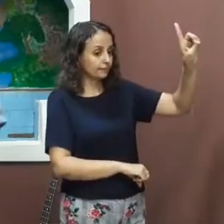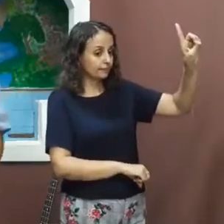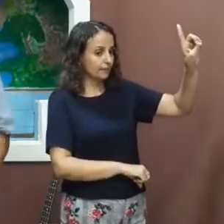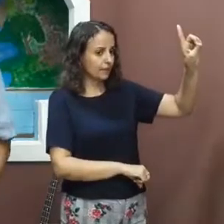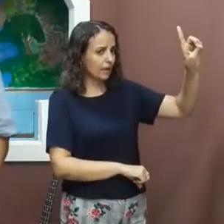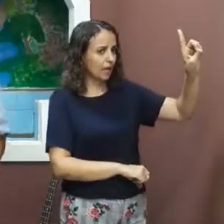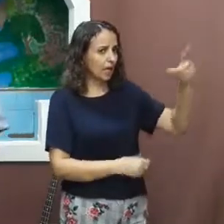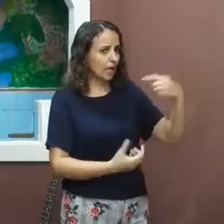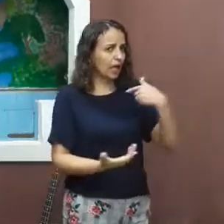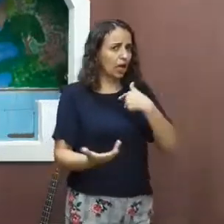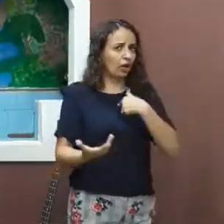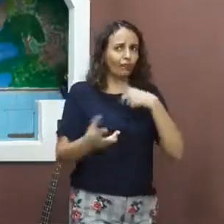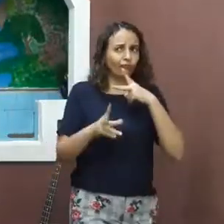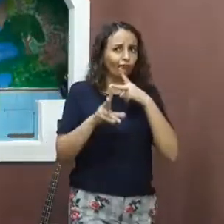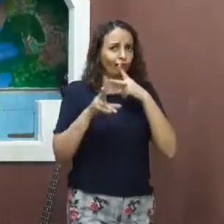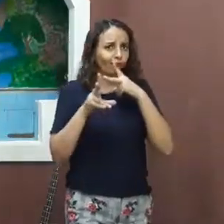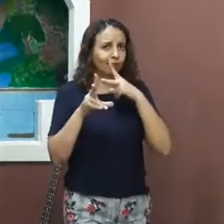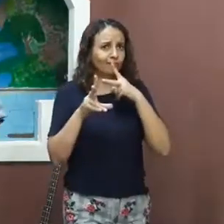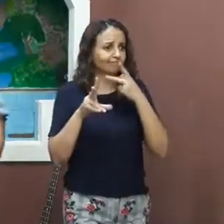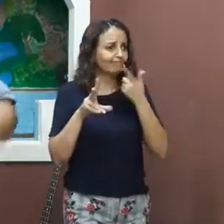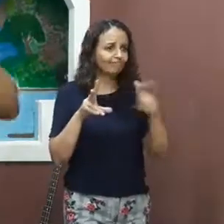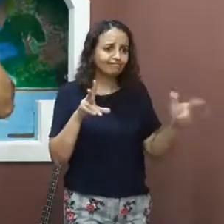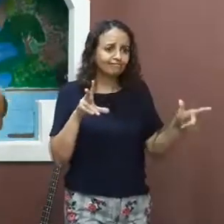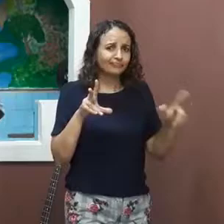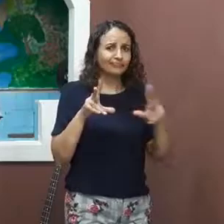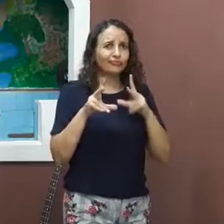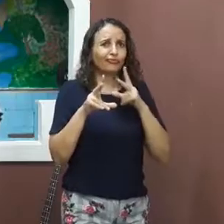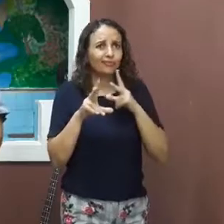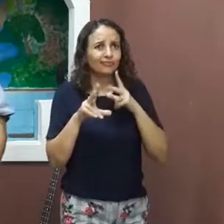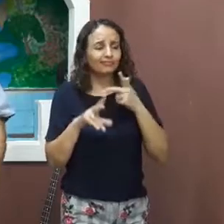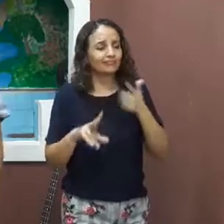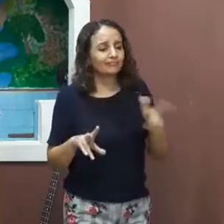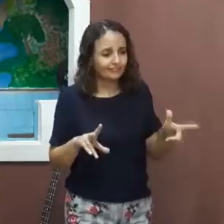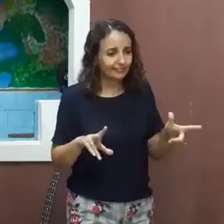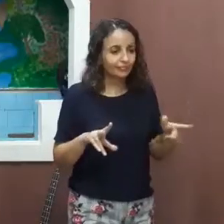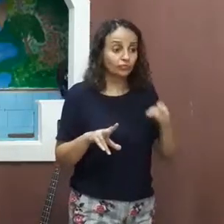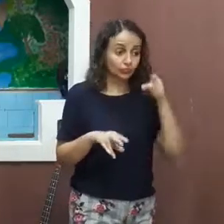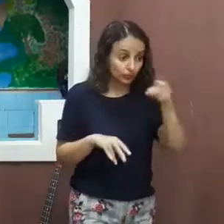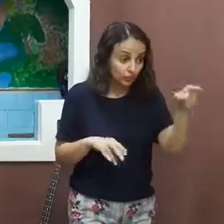Pastor, mas eu estou sem força. Busque a Deus.